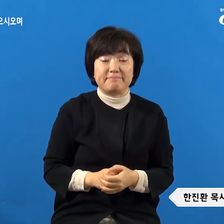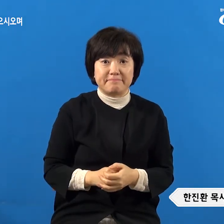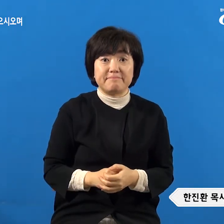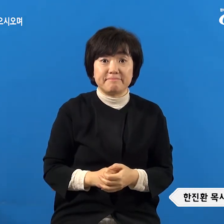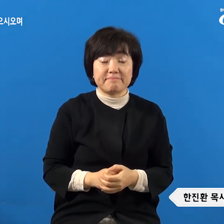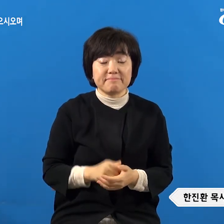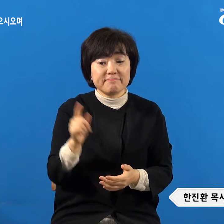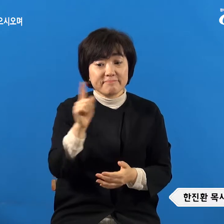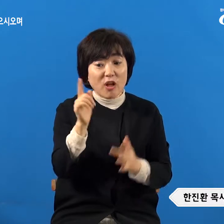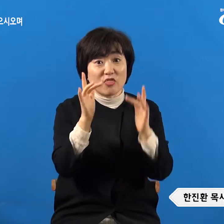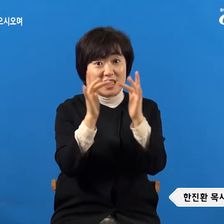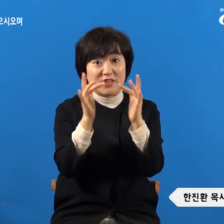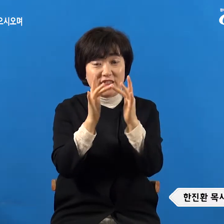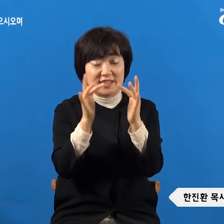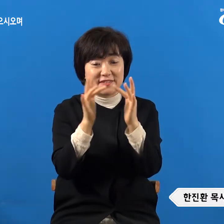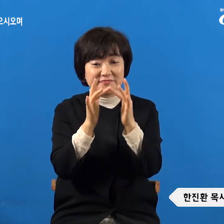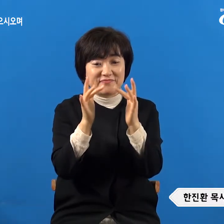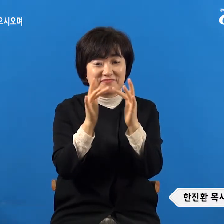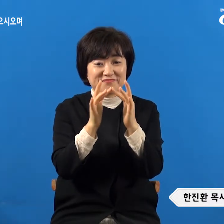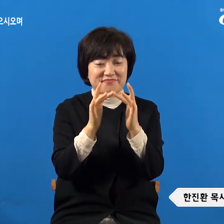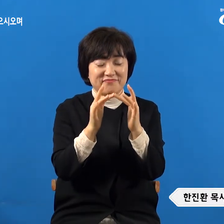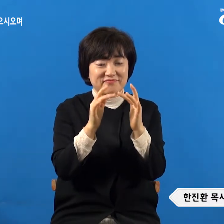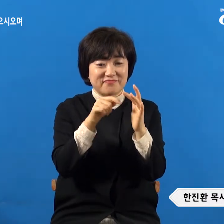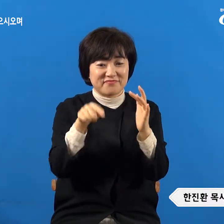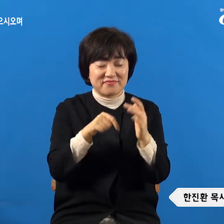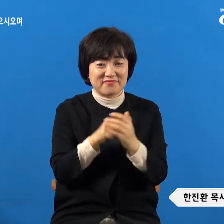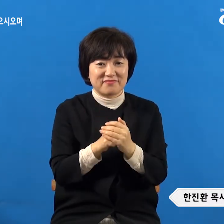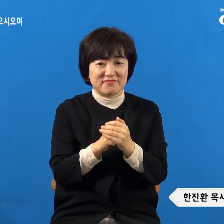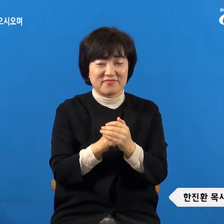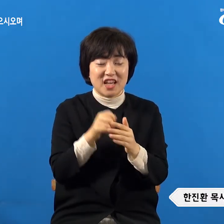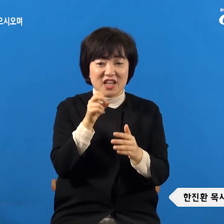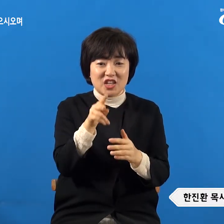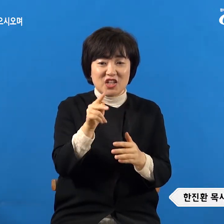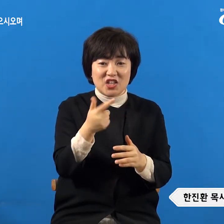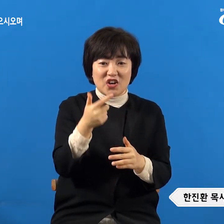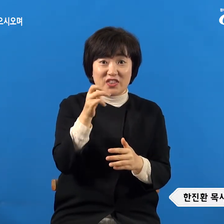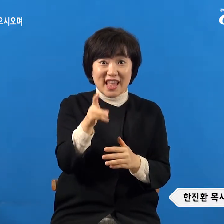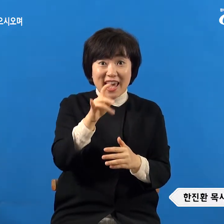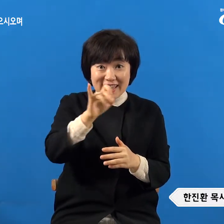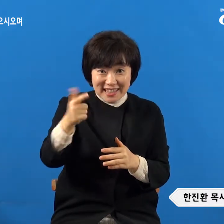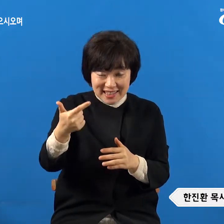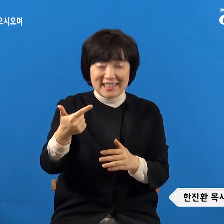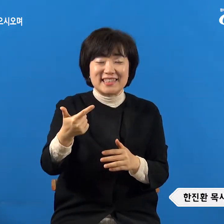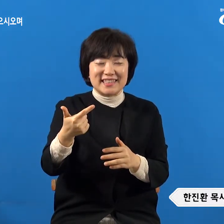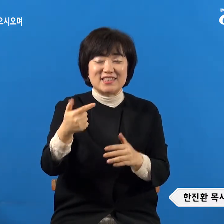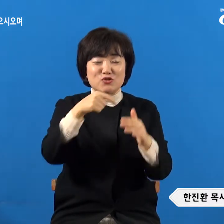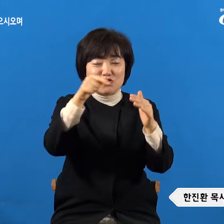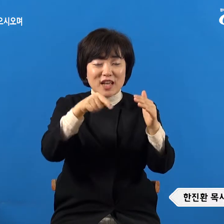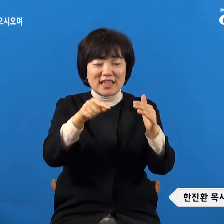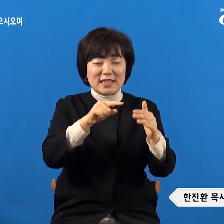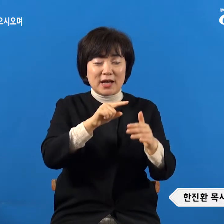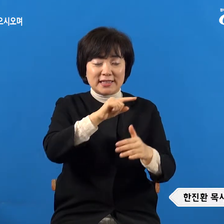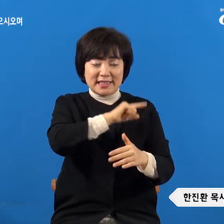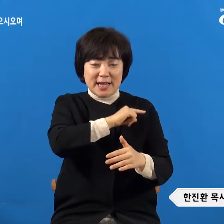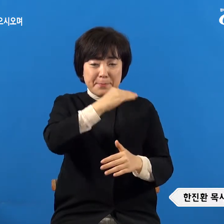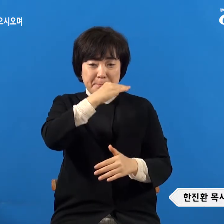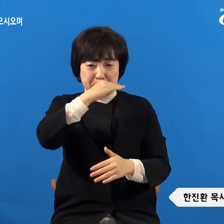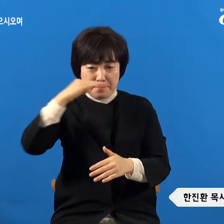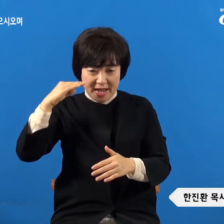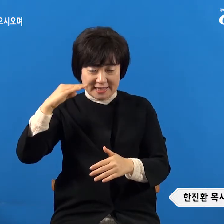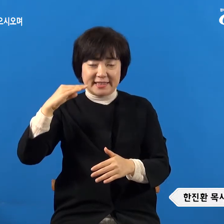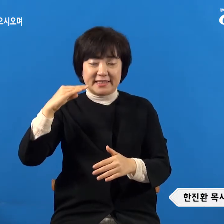한 포털 사이트에서 연예인들 중에서 바른 생활, 제일 바른